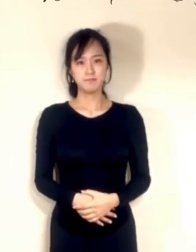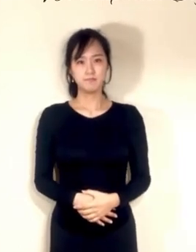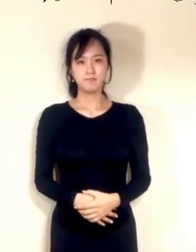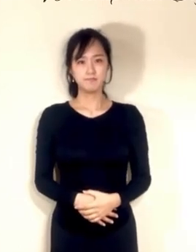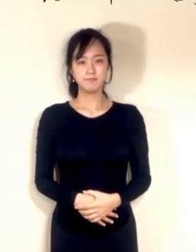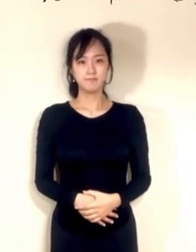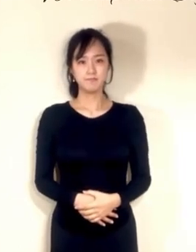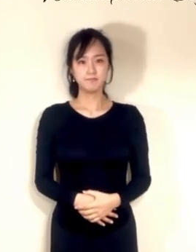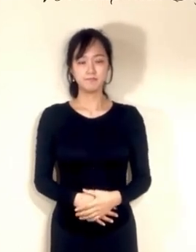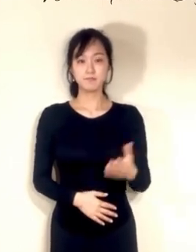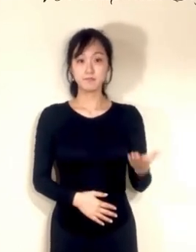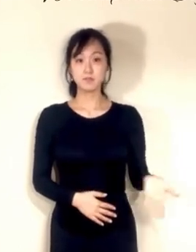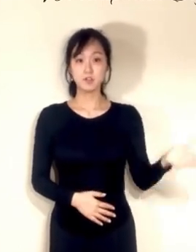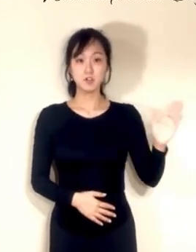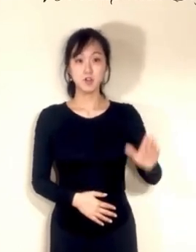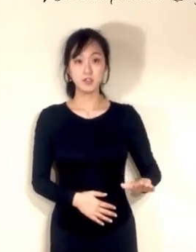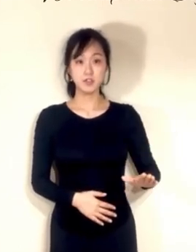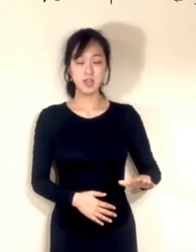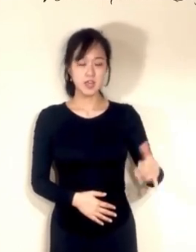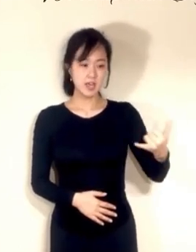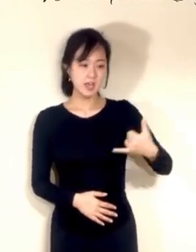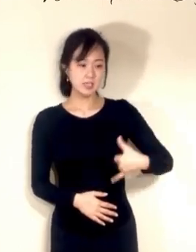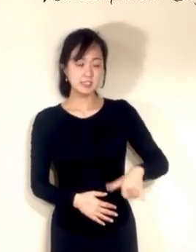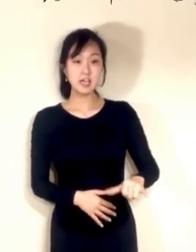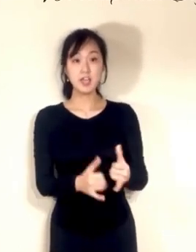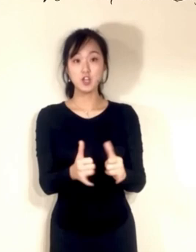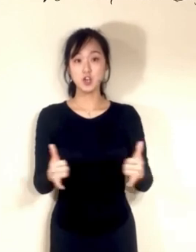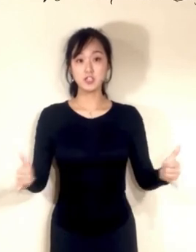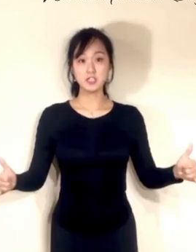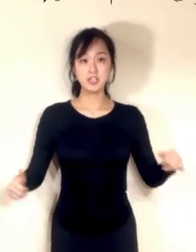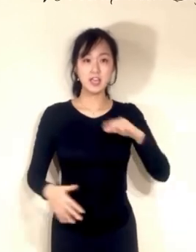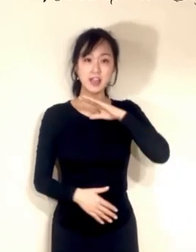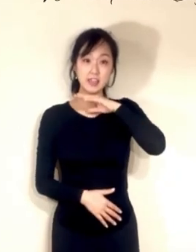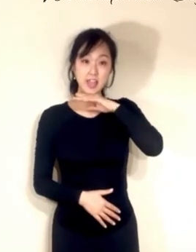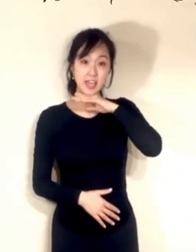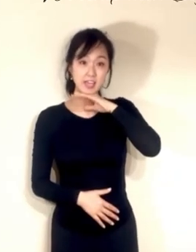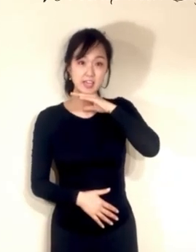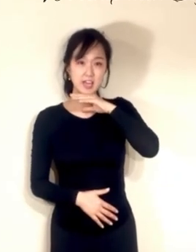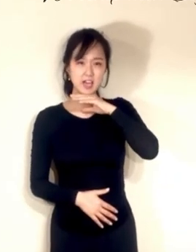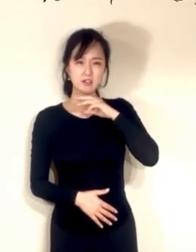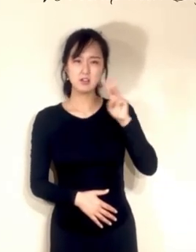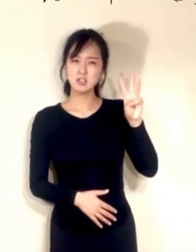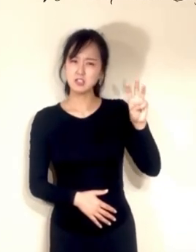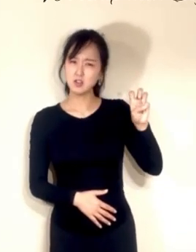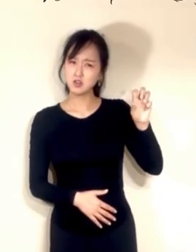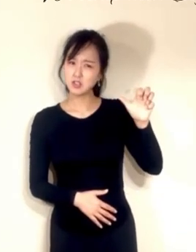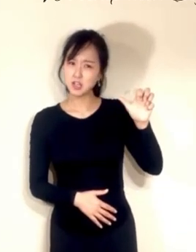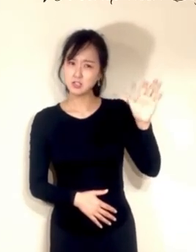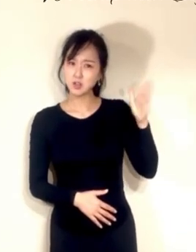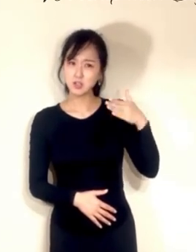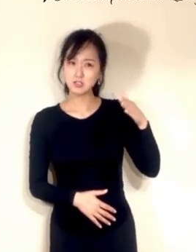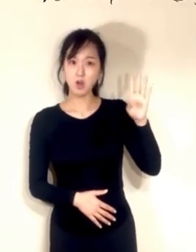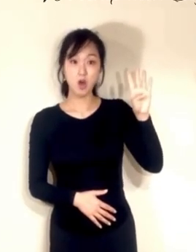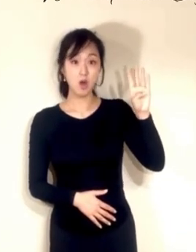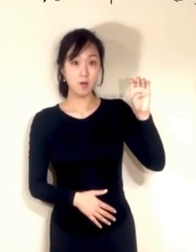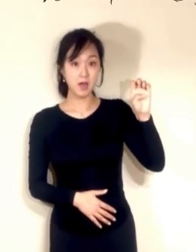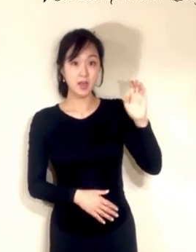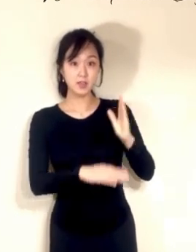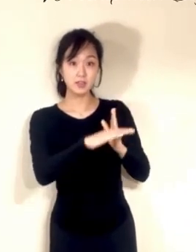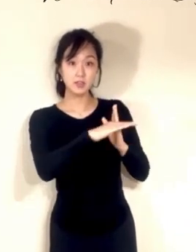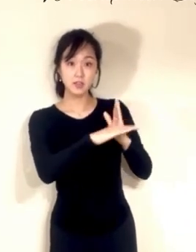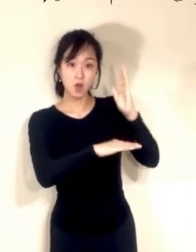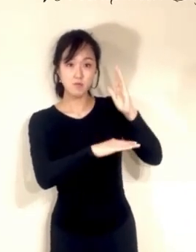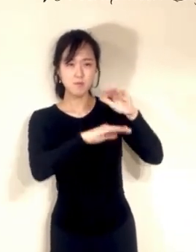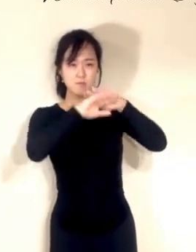제목입니다. 그런데 이 자녀의 나이가 딱 35, 40 이 정도만